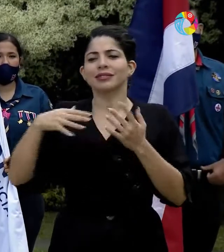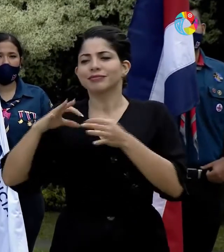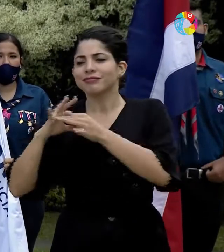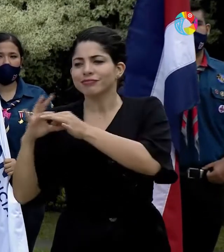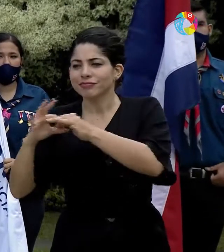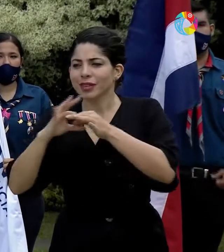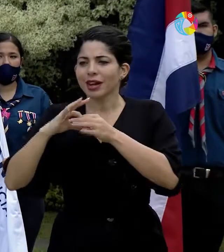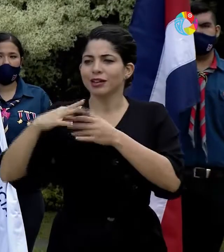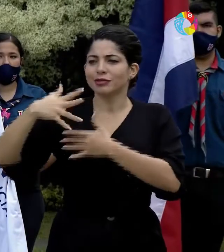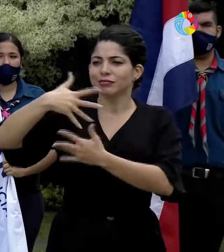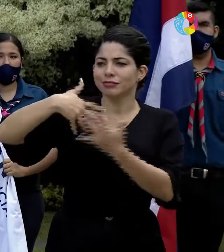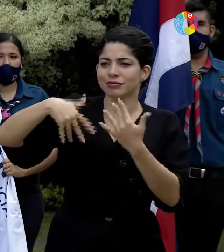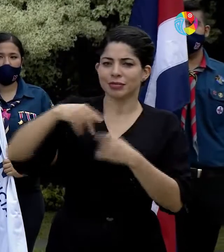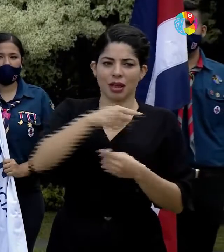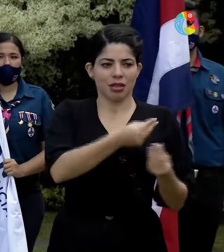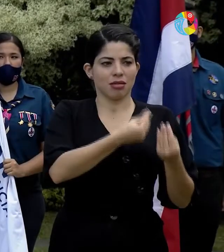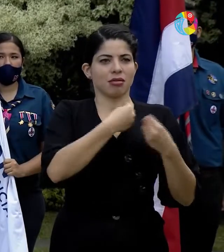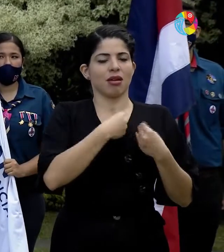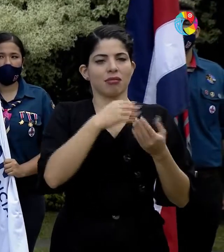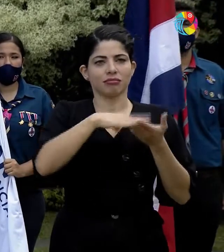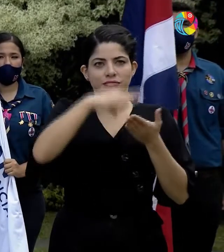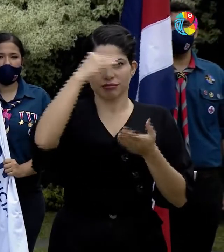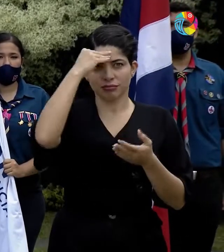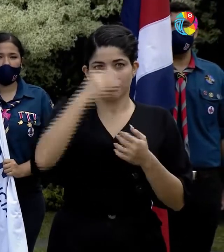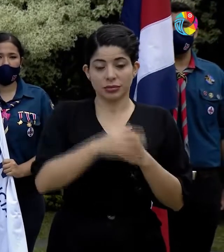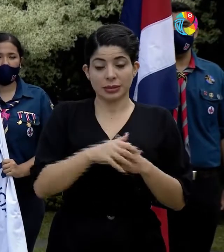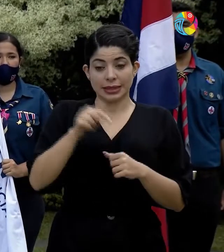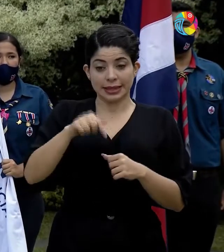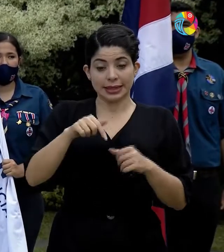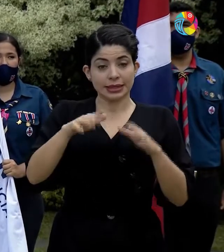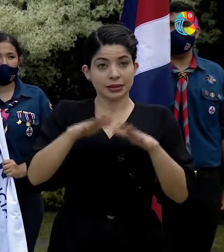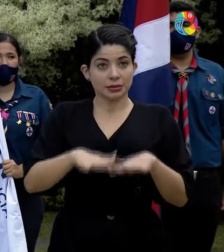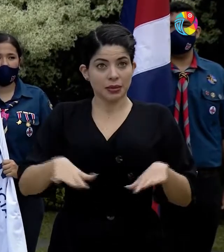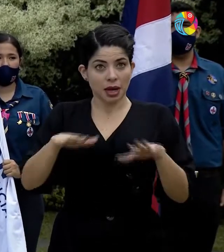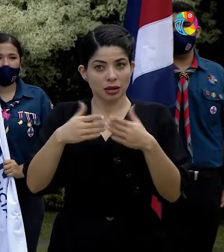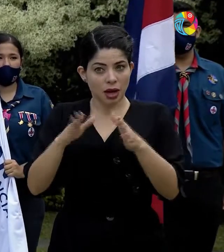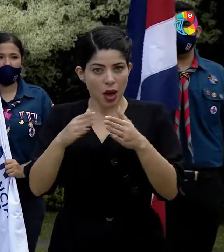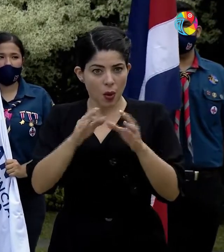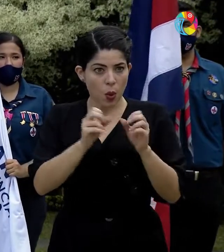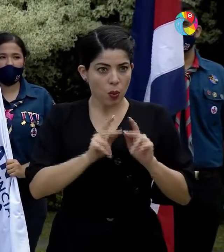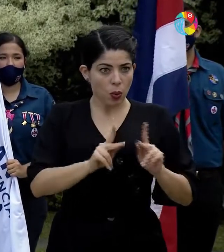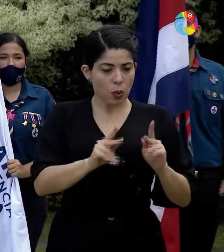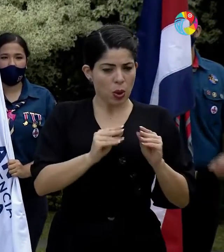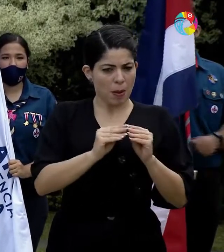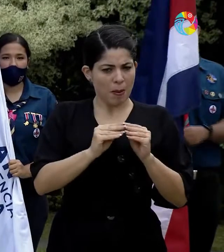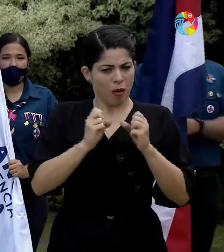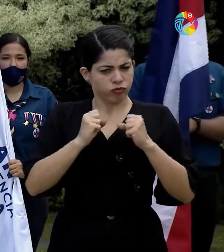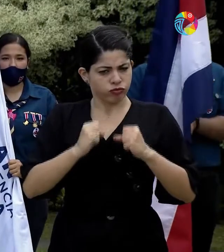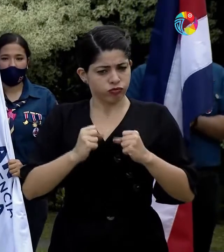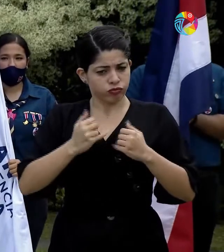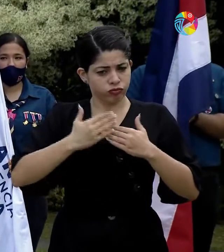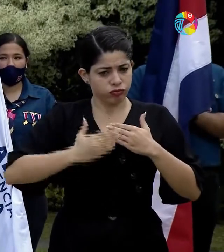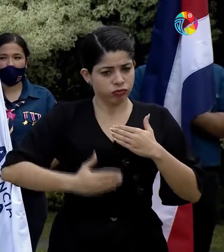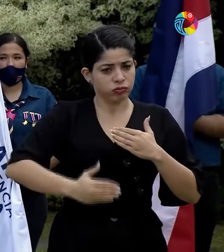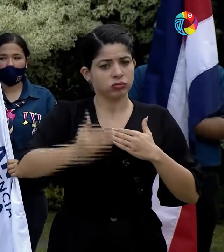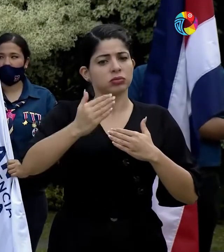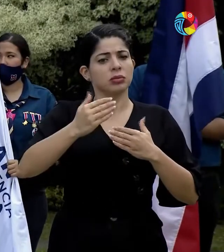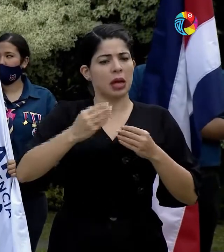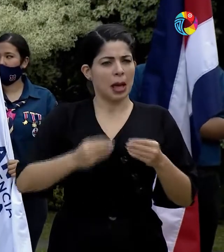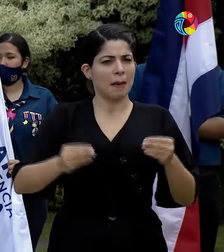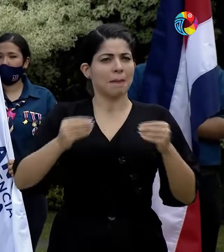el entorno y tanto más. Que estos espacios que se abren y quedan mejor cimentados, a partir de ahora vamos a tener